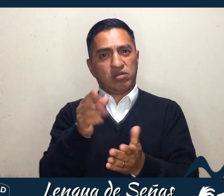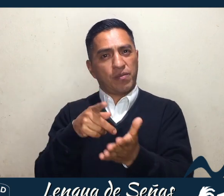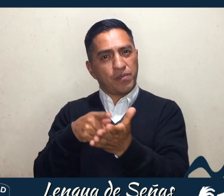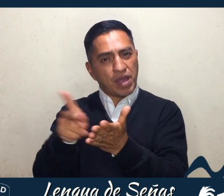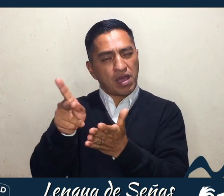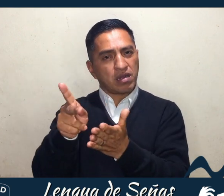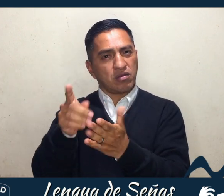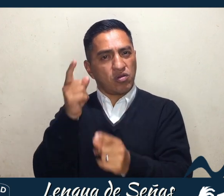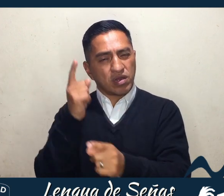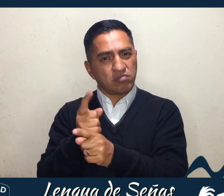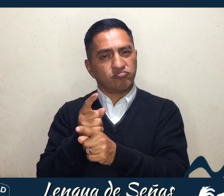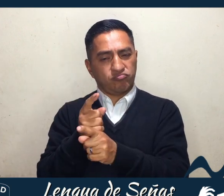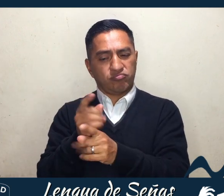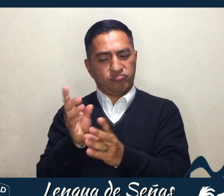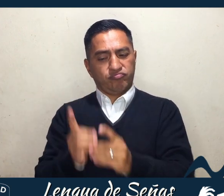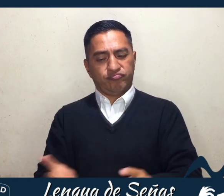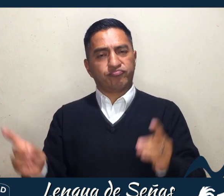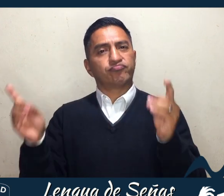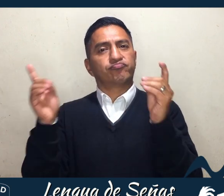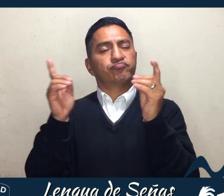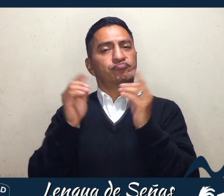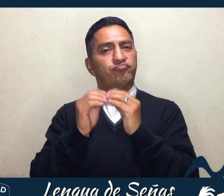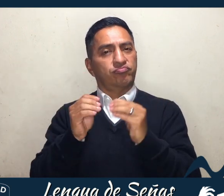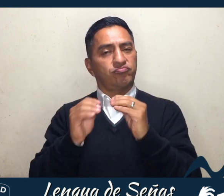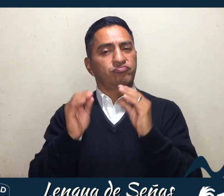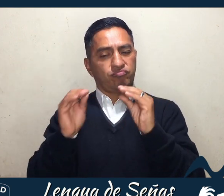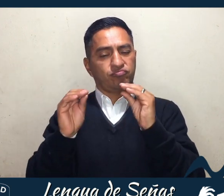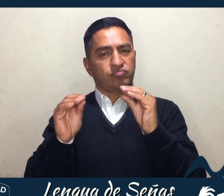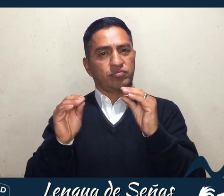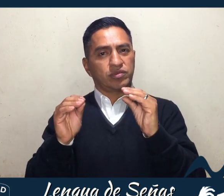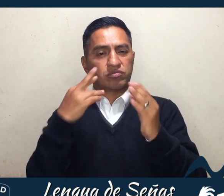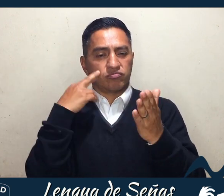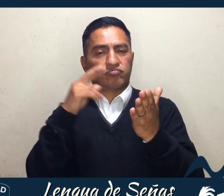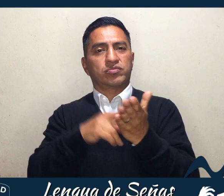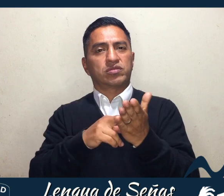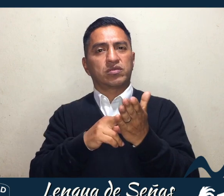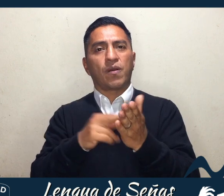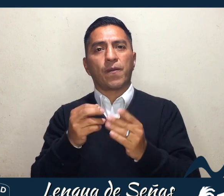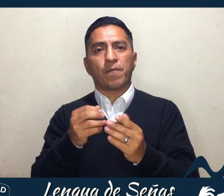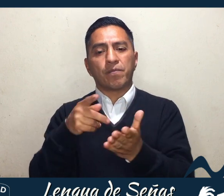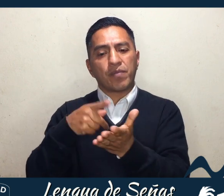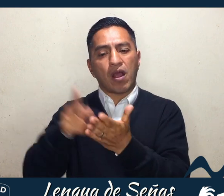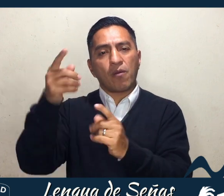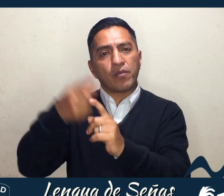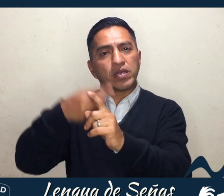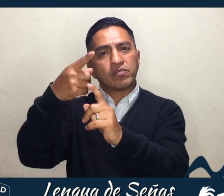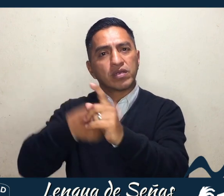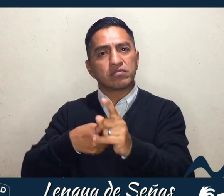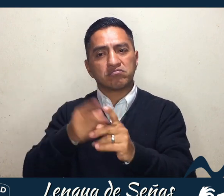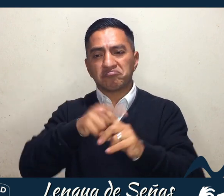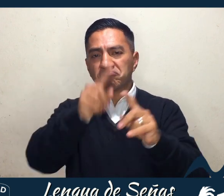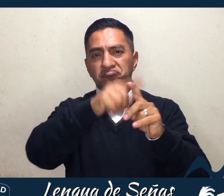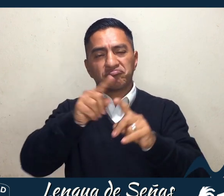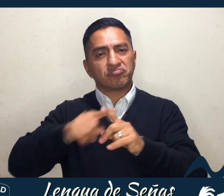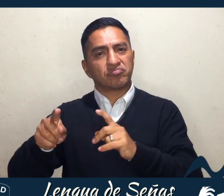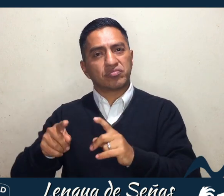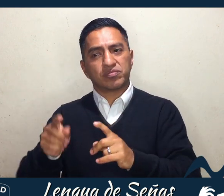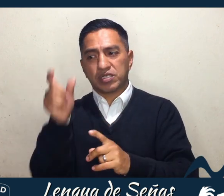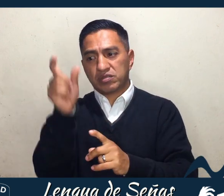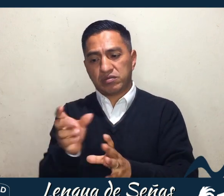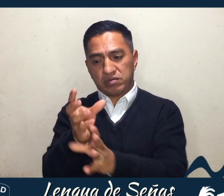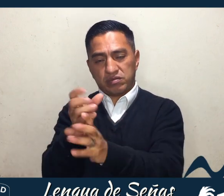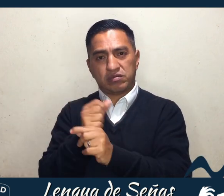la enseñanza del Señor Jesucristo, él reconoce de que se debe dar un pago apropiado por aquellos que reciben